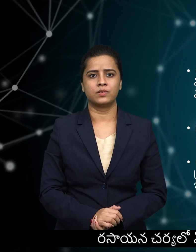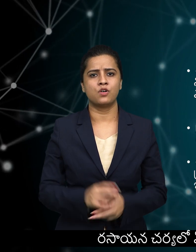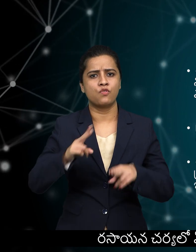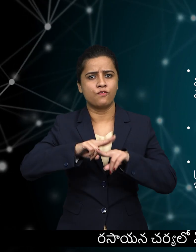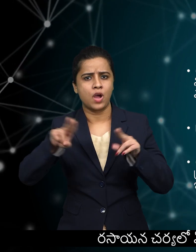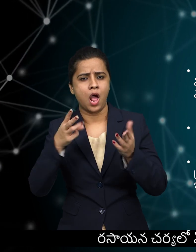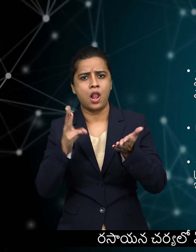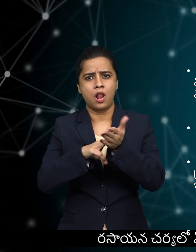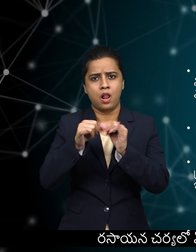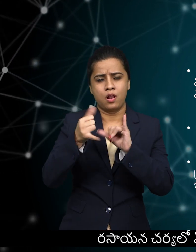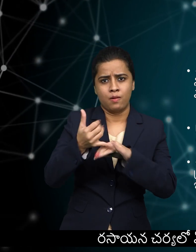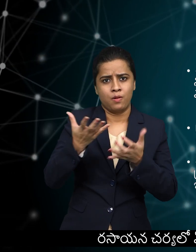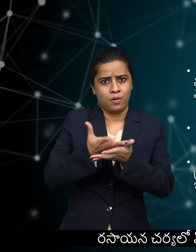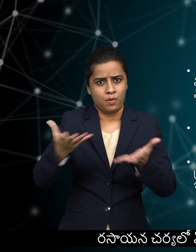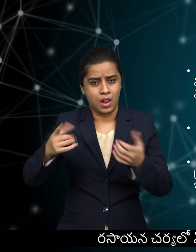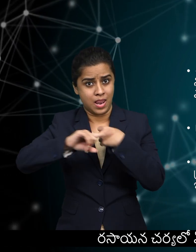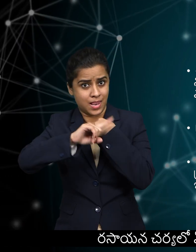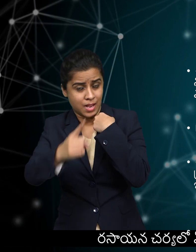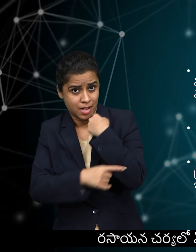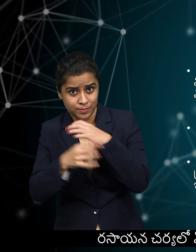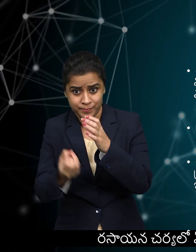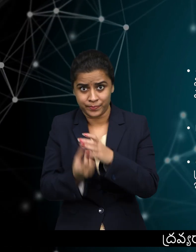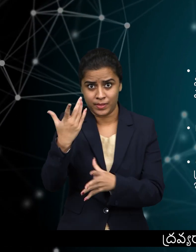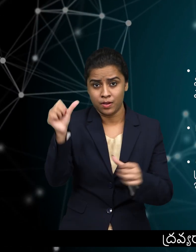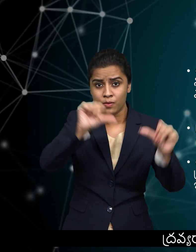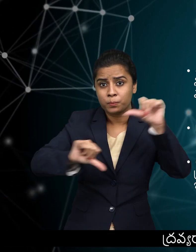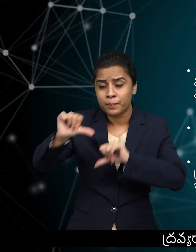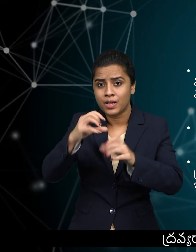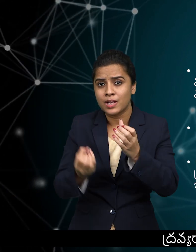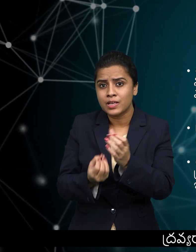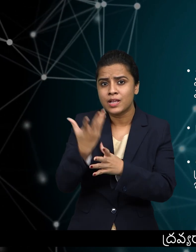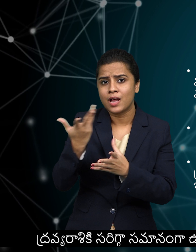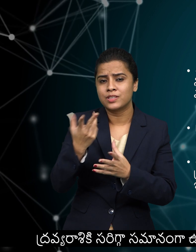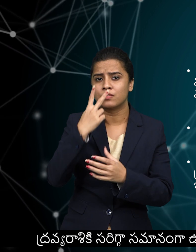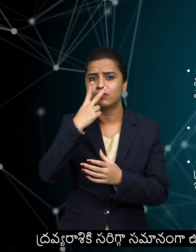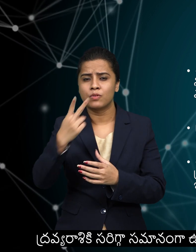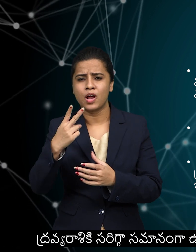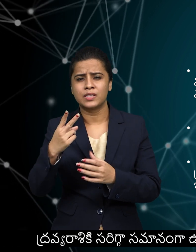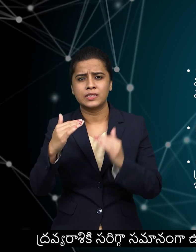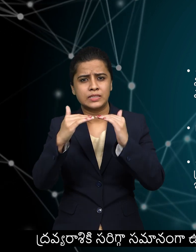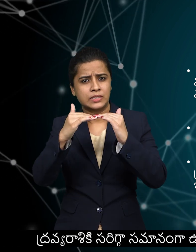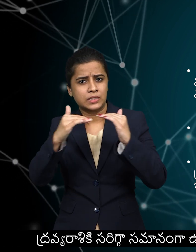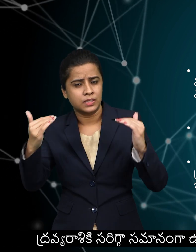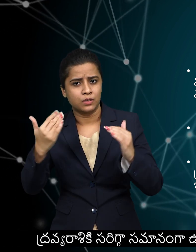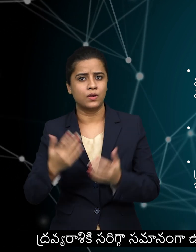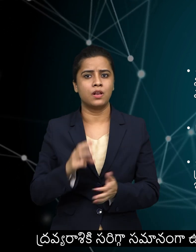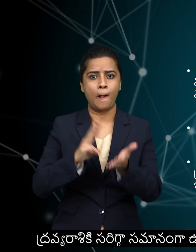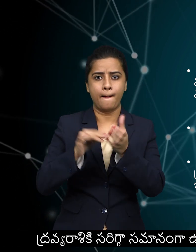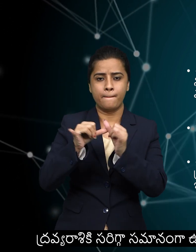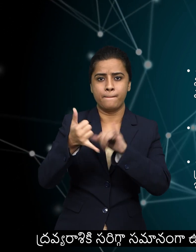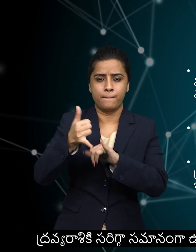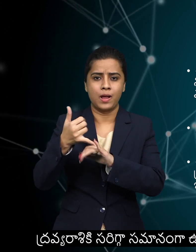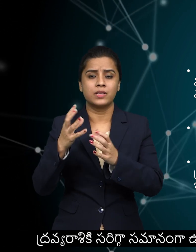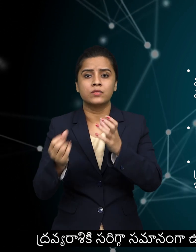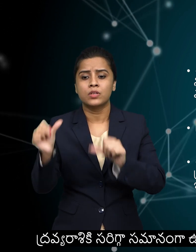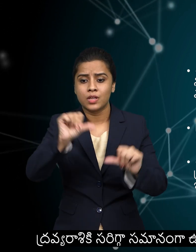రసాయన చర్యలో ఏర్పడిన ఉత్పత్తుల మొత్తం ద్రవ్యరాశి ప్రతిచర్యల ద్రవ్యరాశికి సరిగ్గా సమానంగా